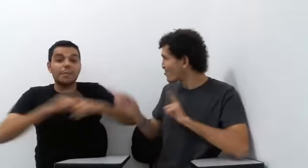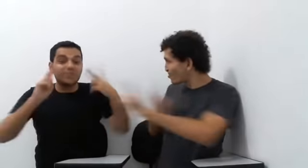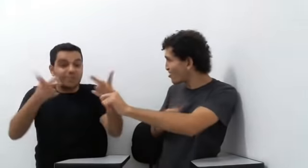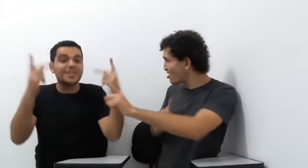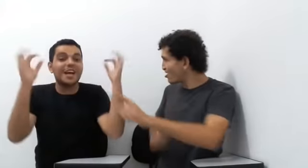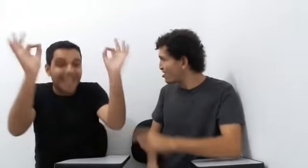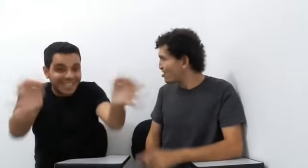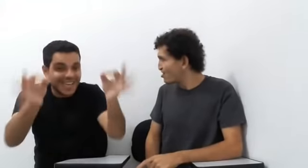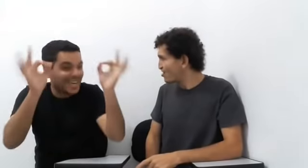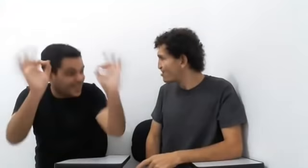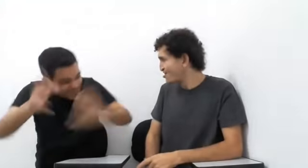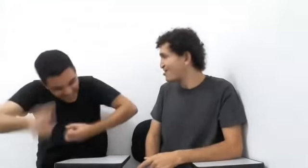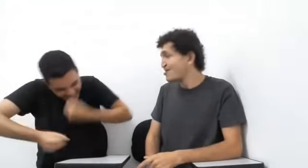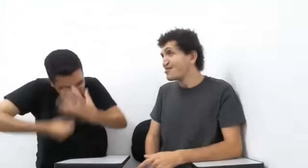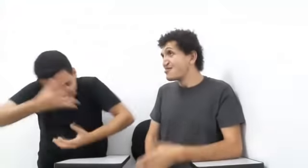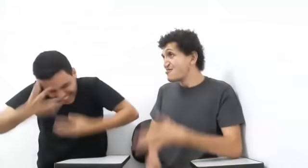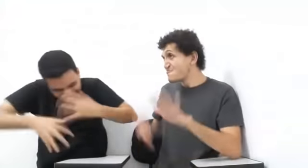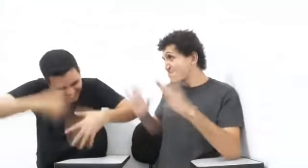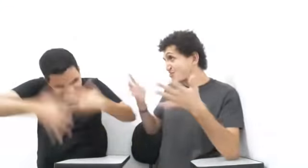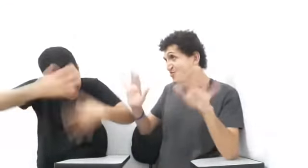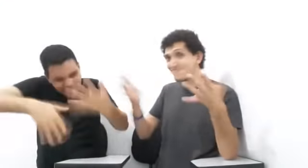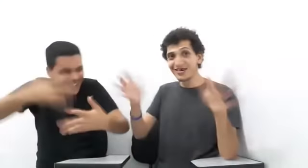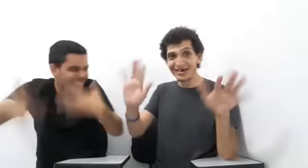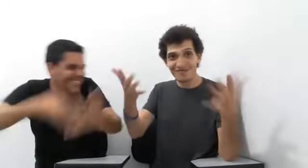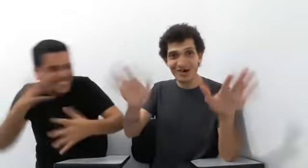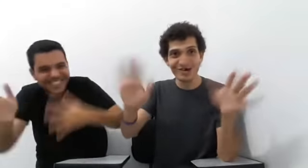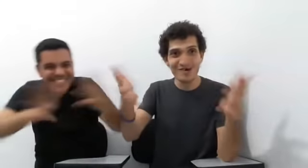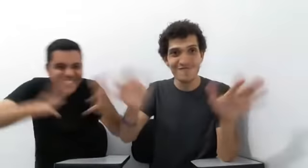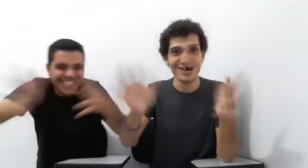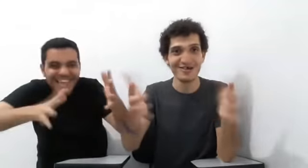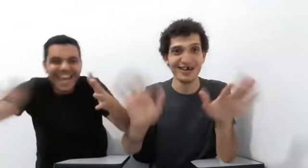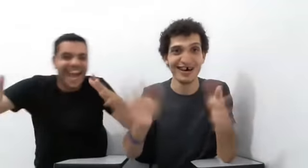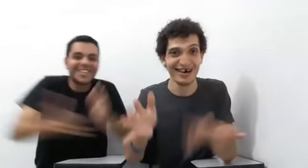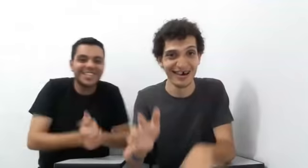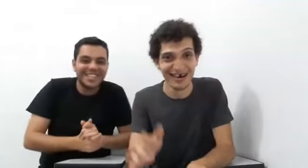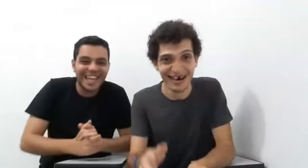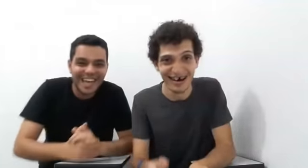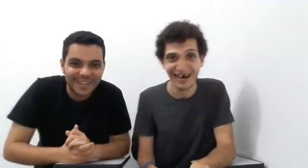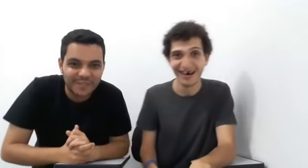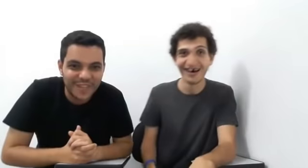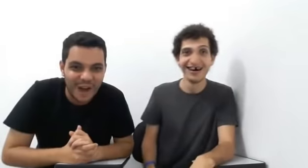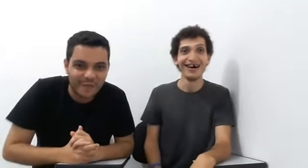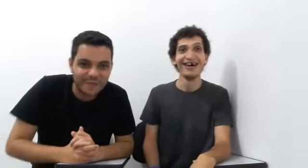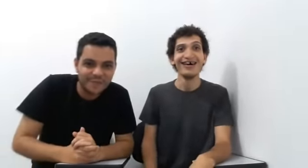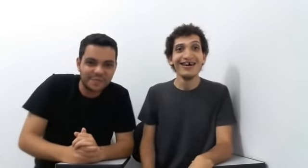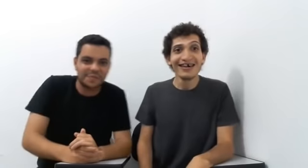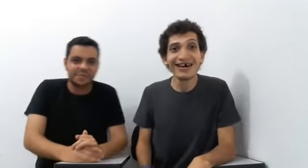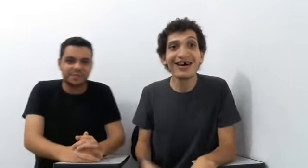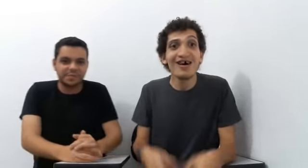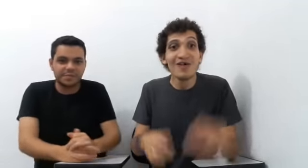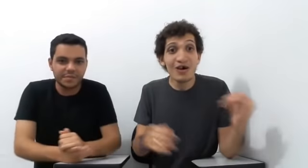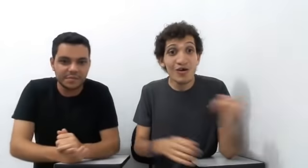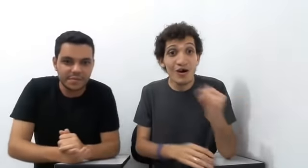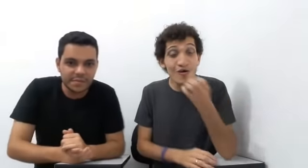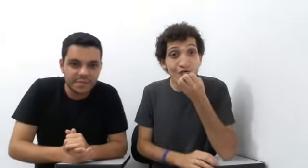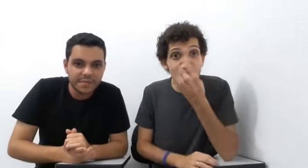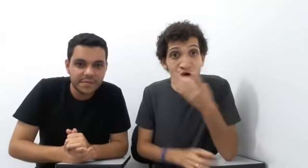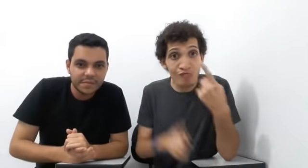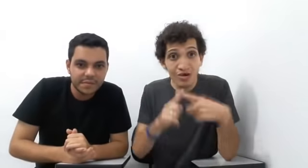no final dá certo. No final dá certo, assim, a gente chega lá no final. O bom é,